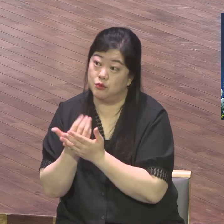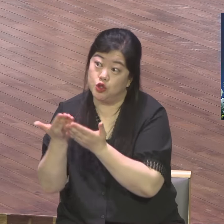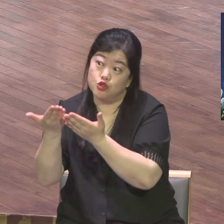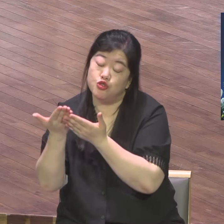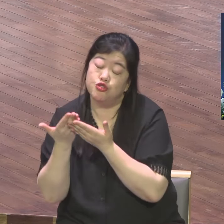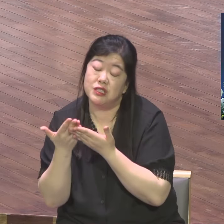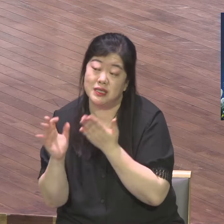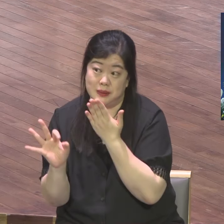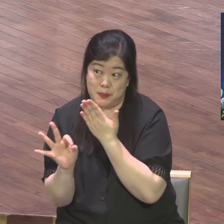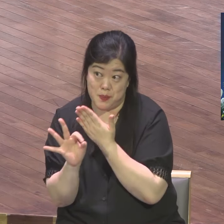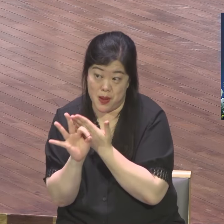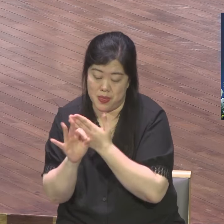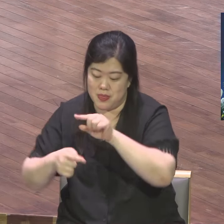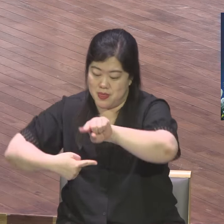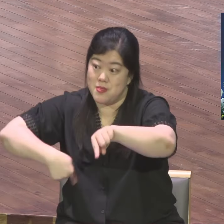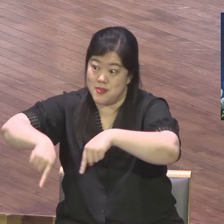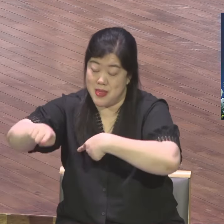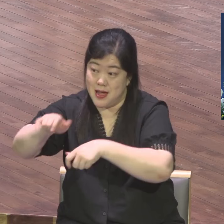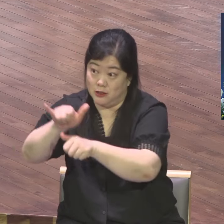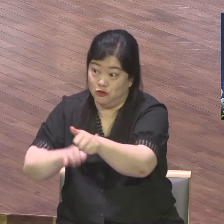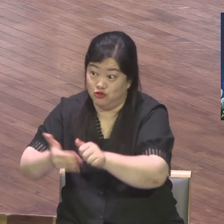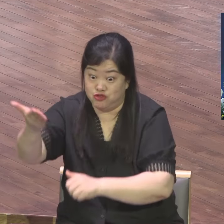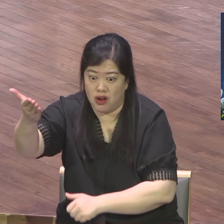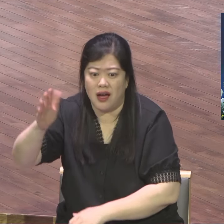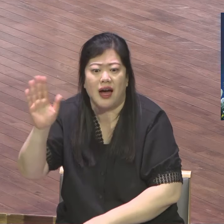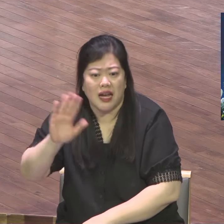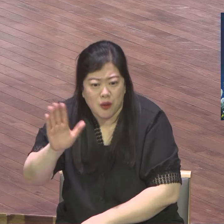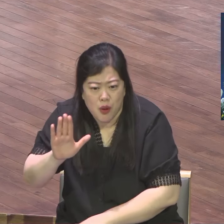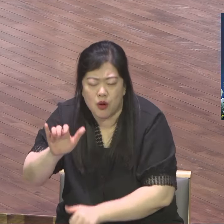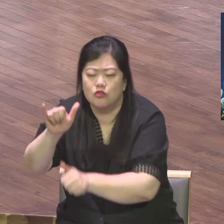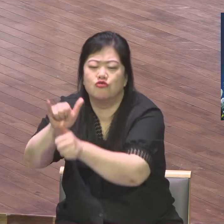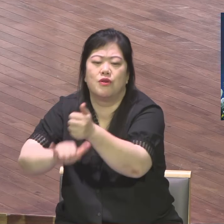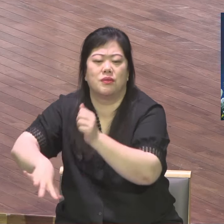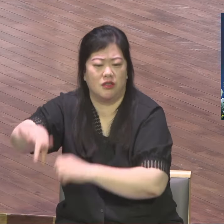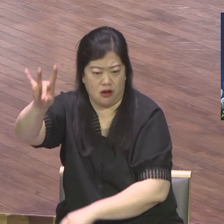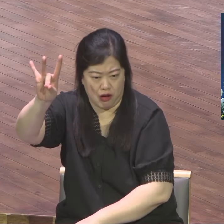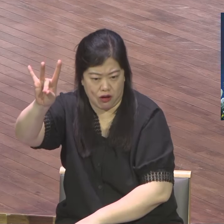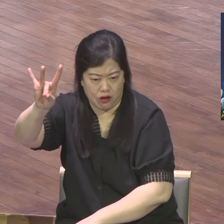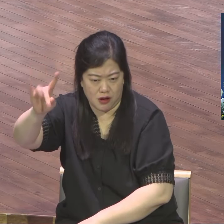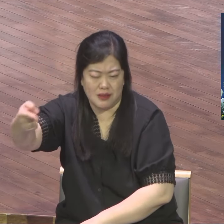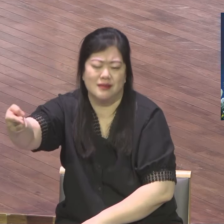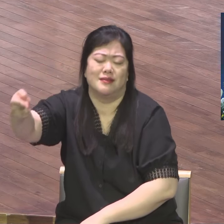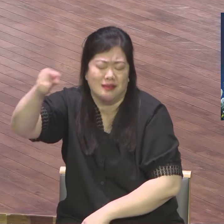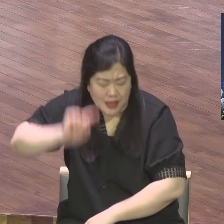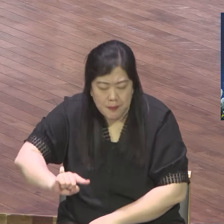우리에게 먼저 할 것이 있어요. 그게 뭐요? 하나님께 내 재물과 내